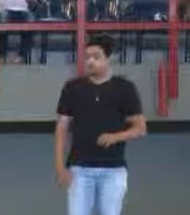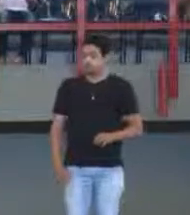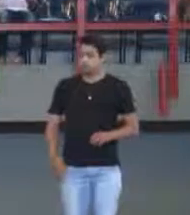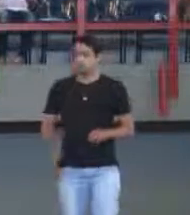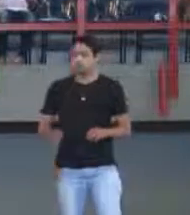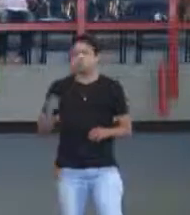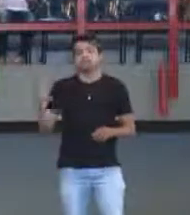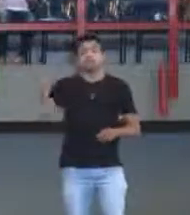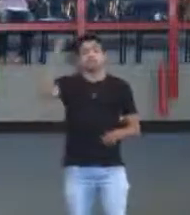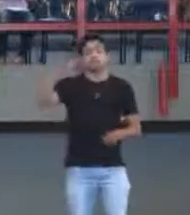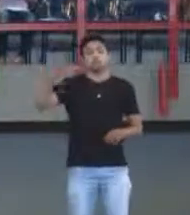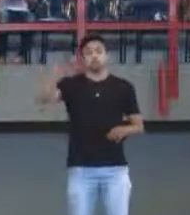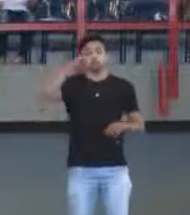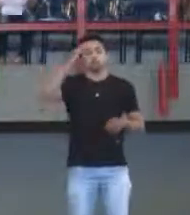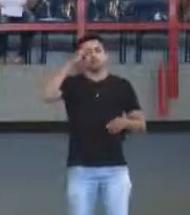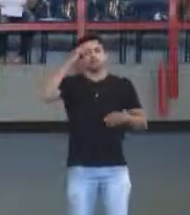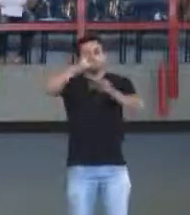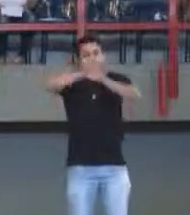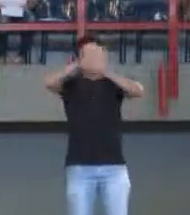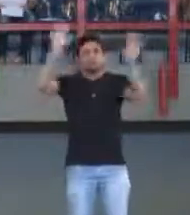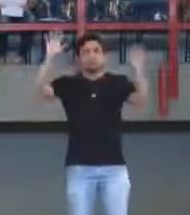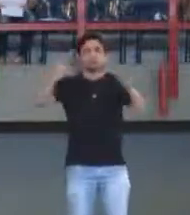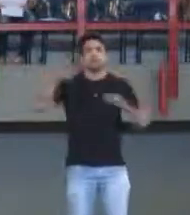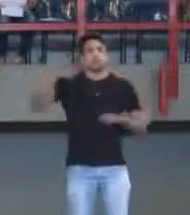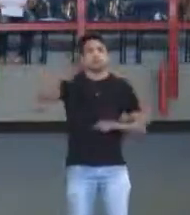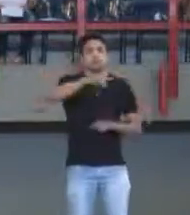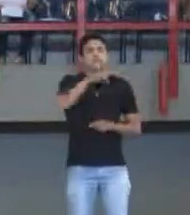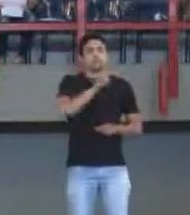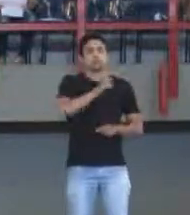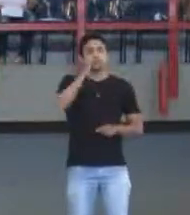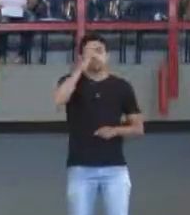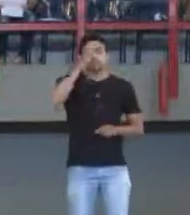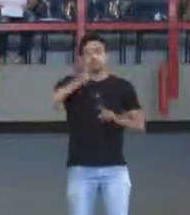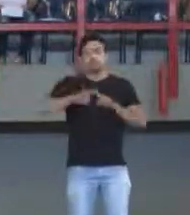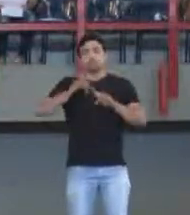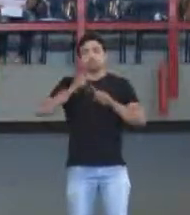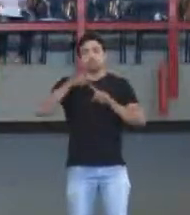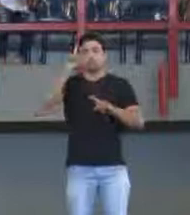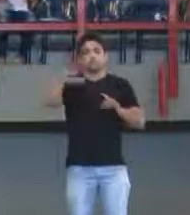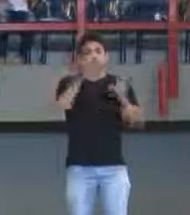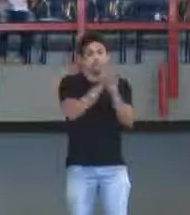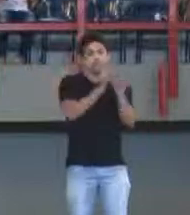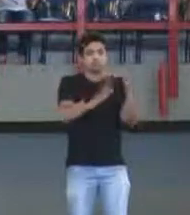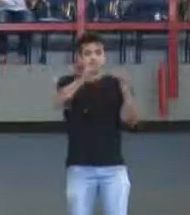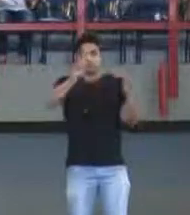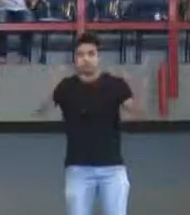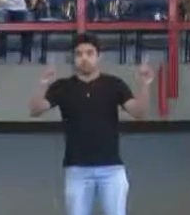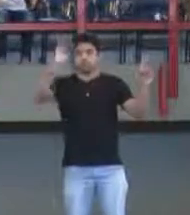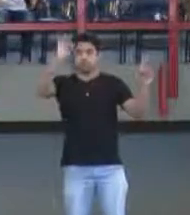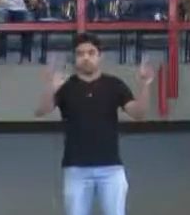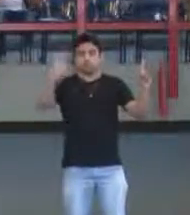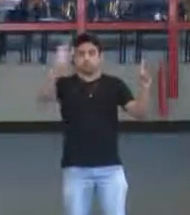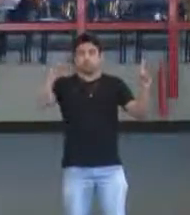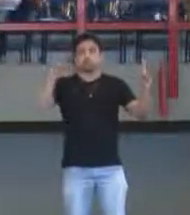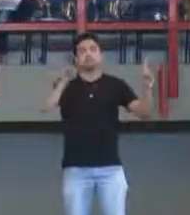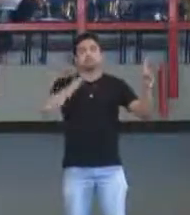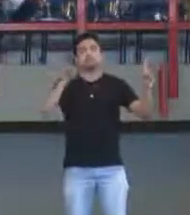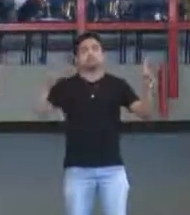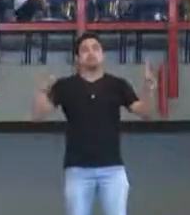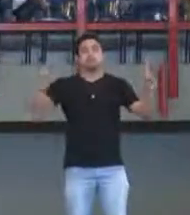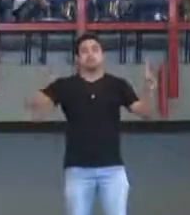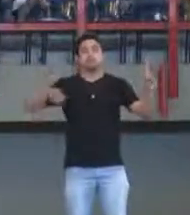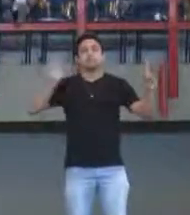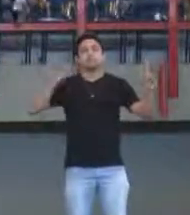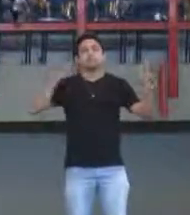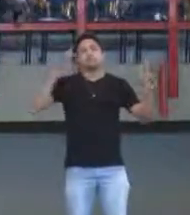É importante que fique bem claro para vocês que a estatística é uma das áreas